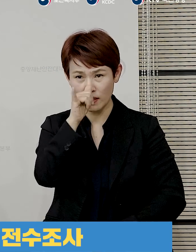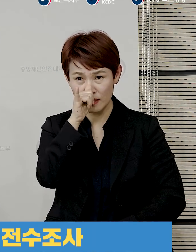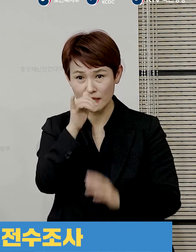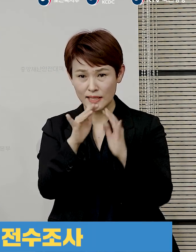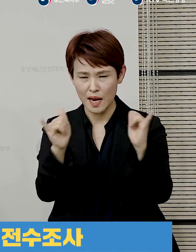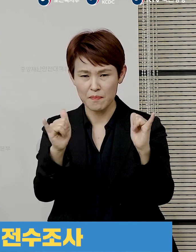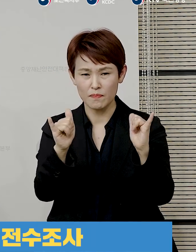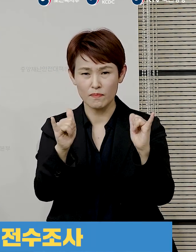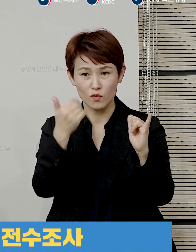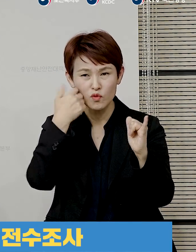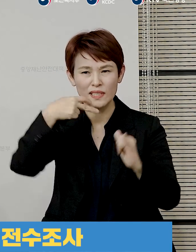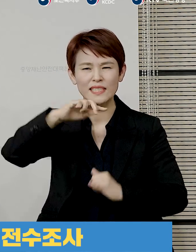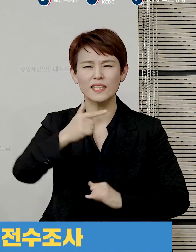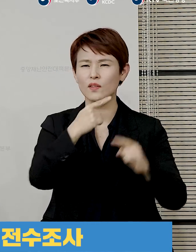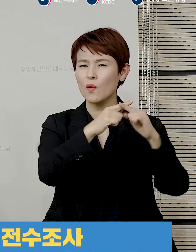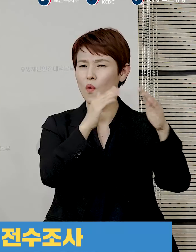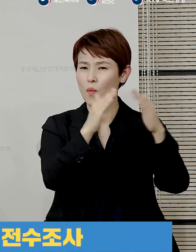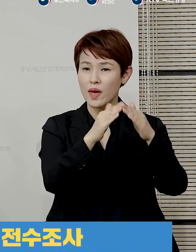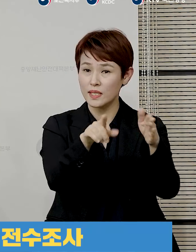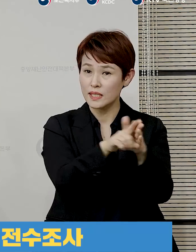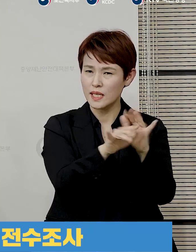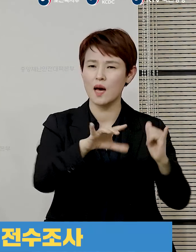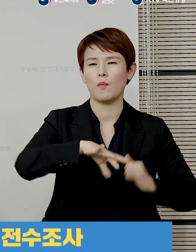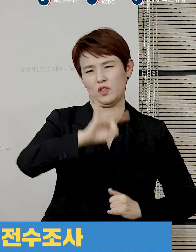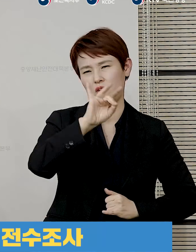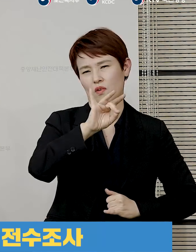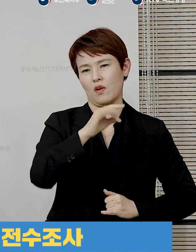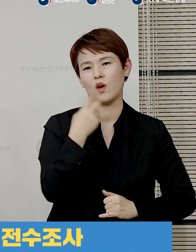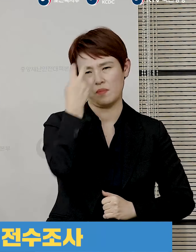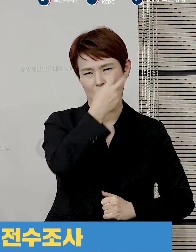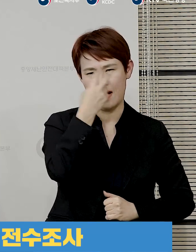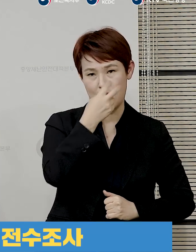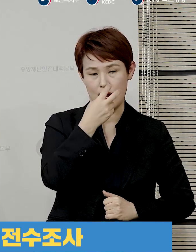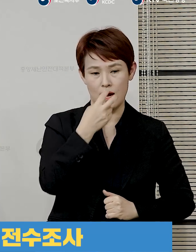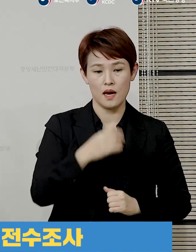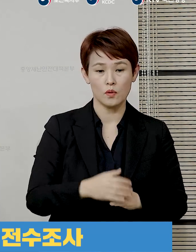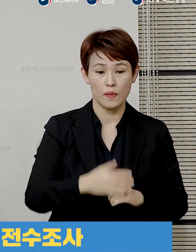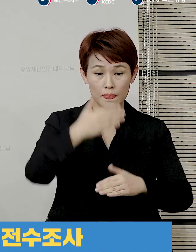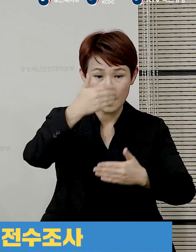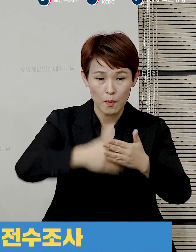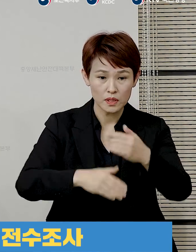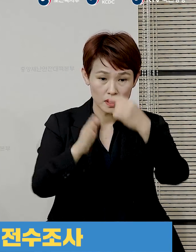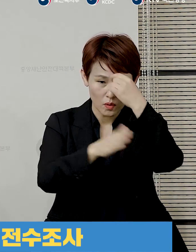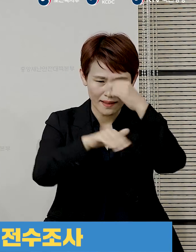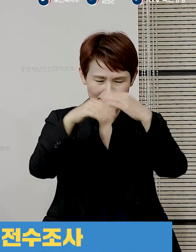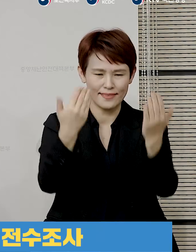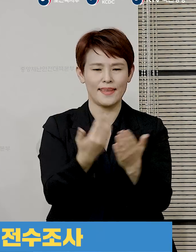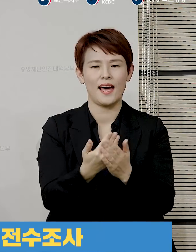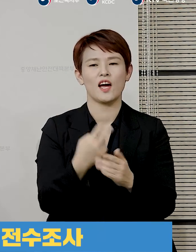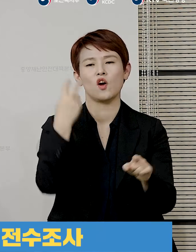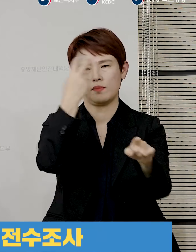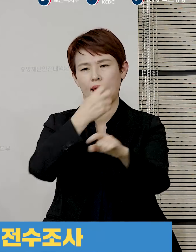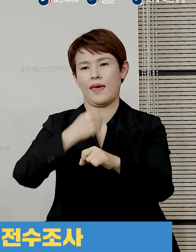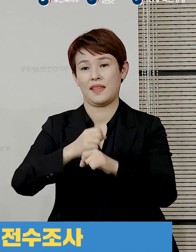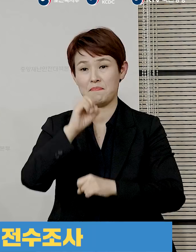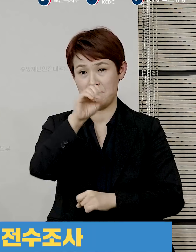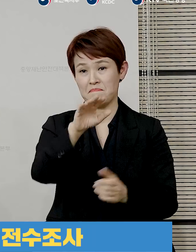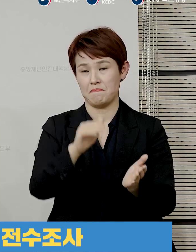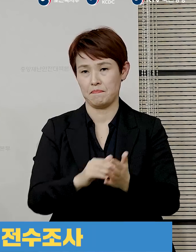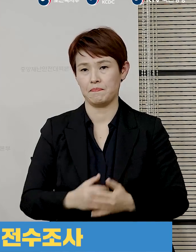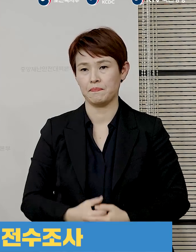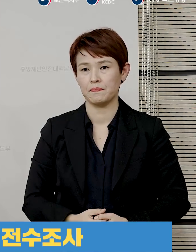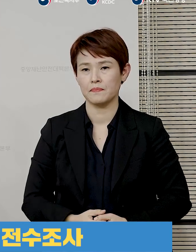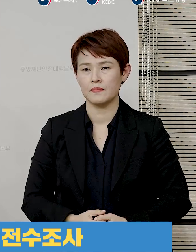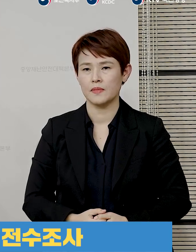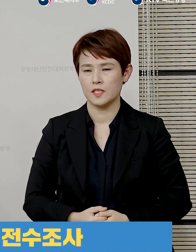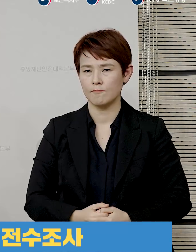그 신천지 신자들을 먼저 시작을 했고, 나머지 신자들도 전수조사를 하겠다 하는 말씀을 드렸습니다.